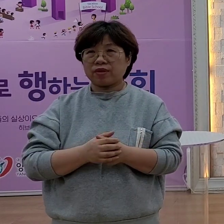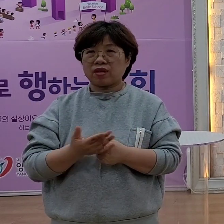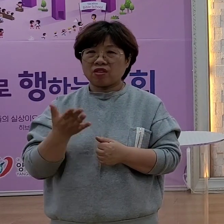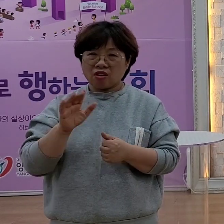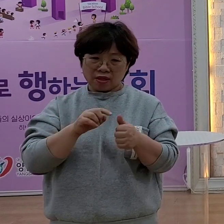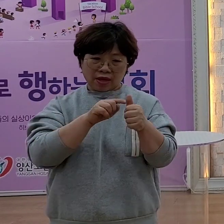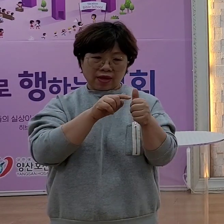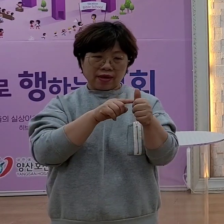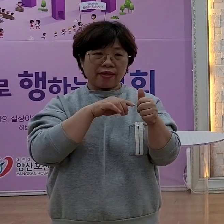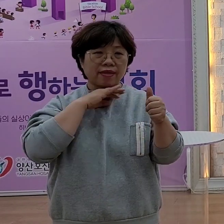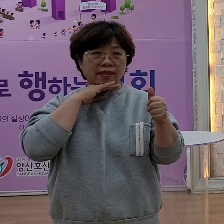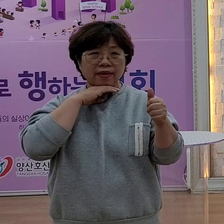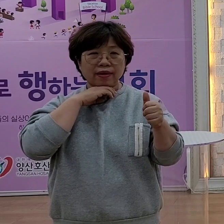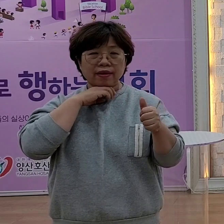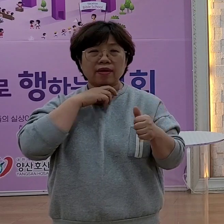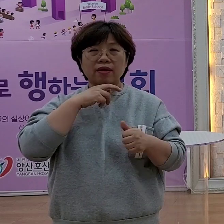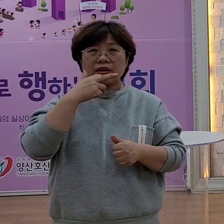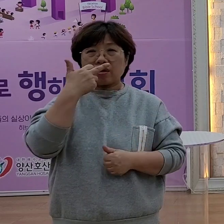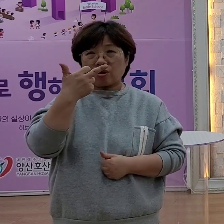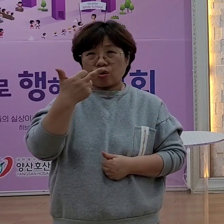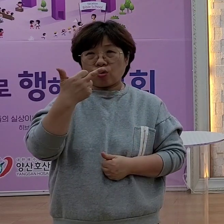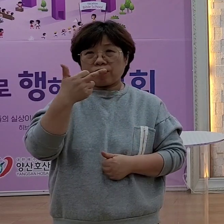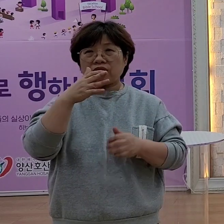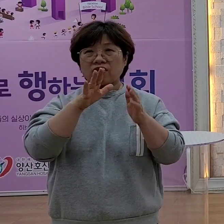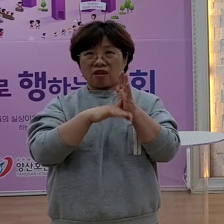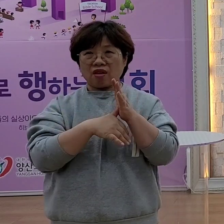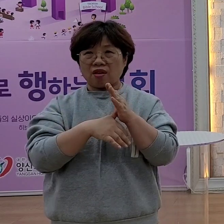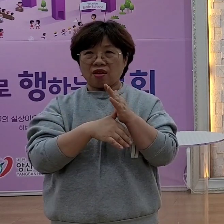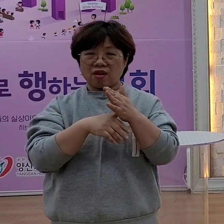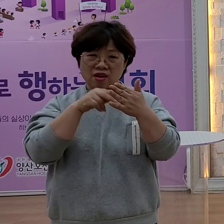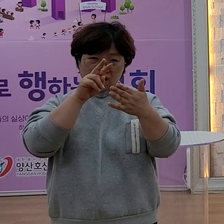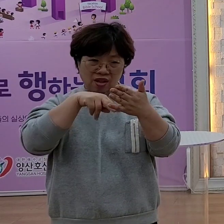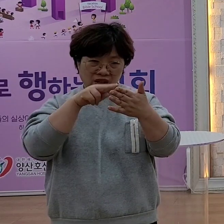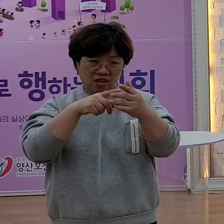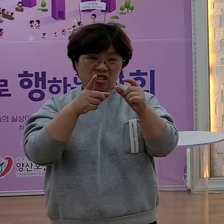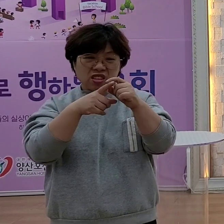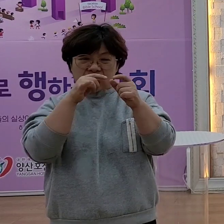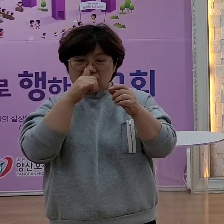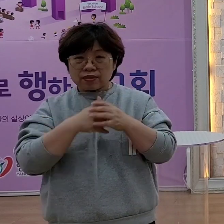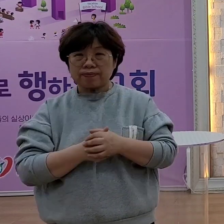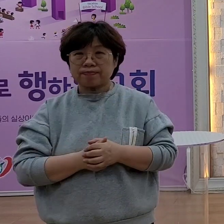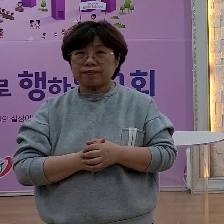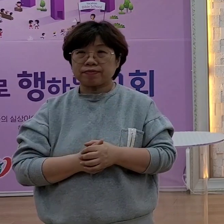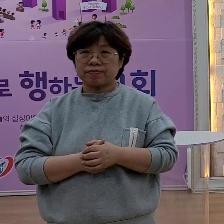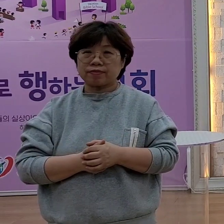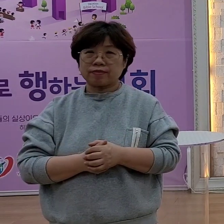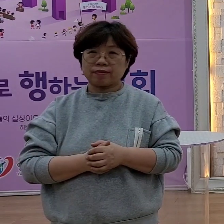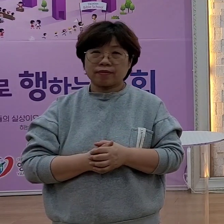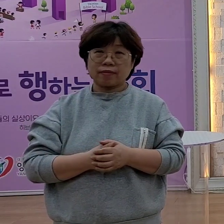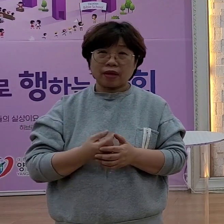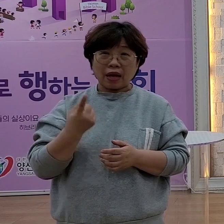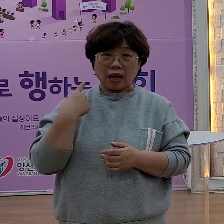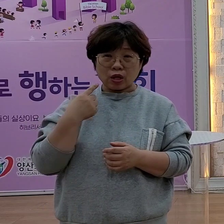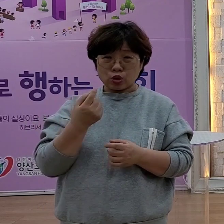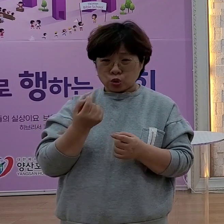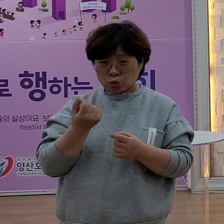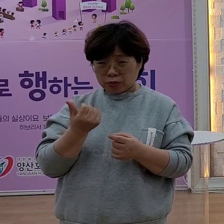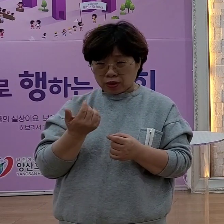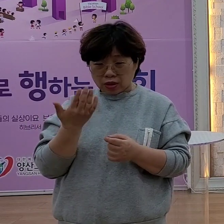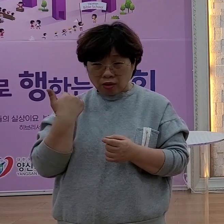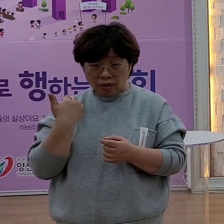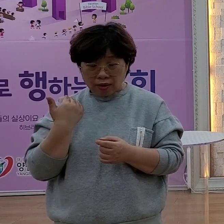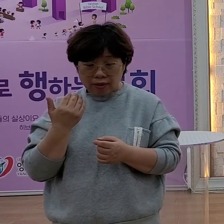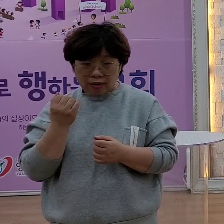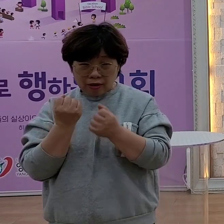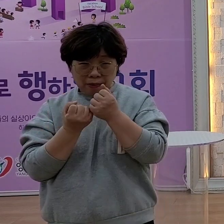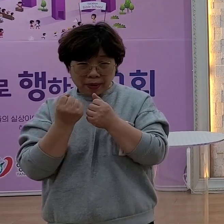때 그가 읽었던 한 글귀가 있답니다. 아까 우리 하버드 대학에서 이게